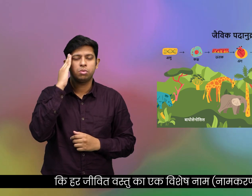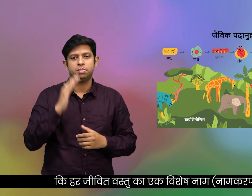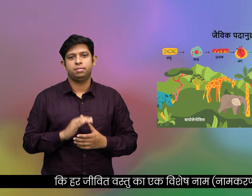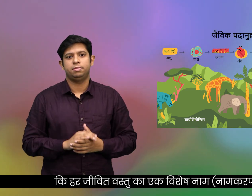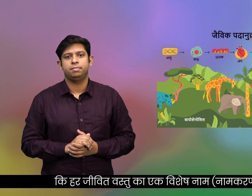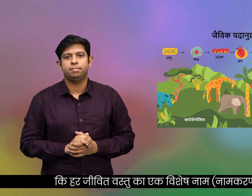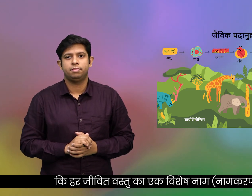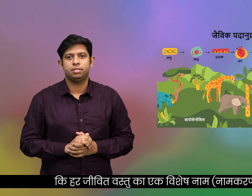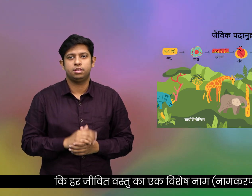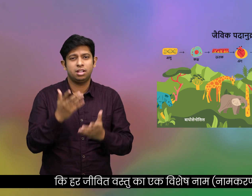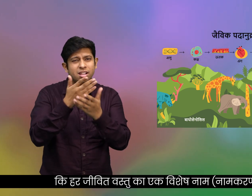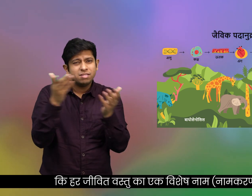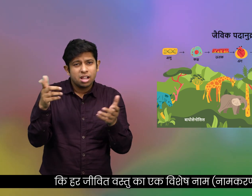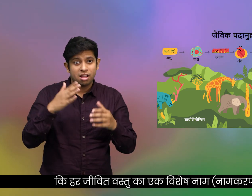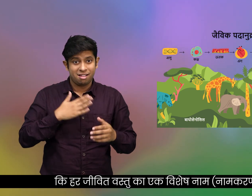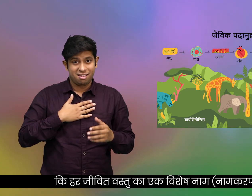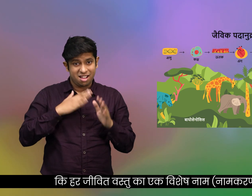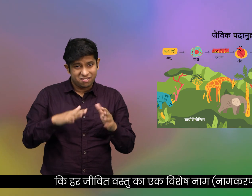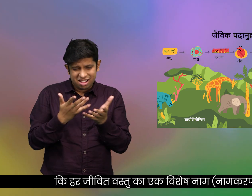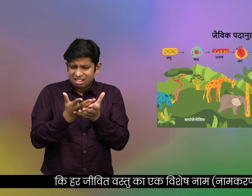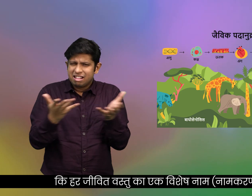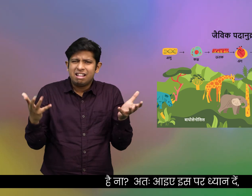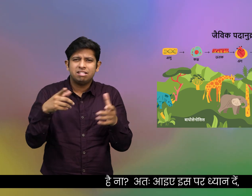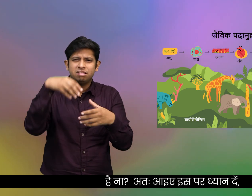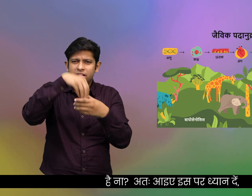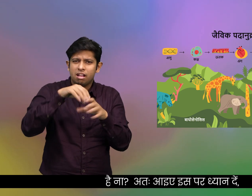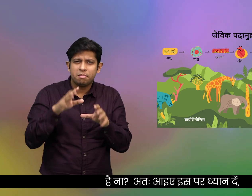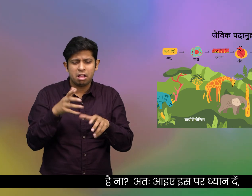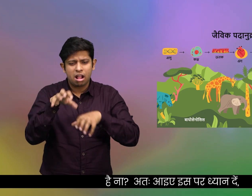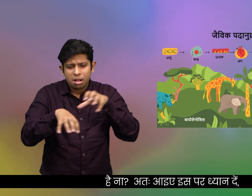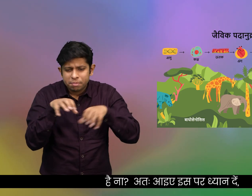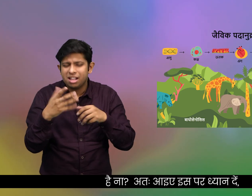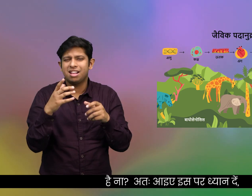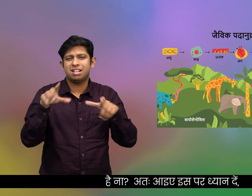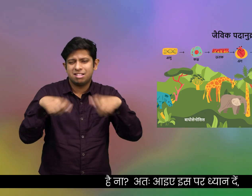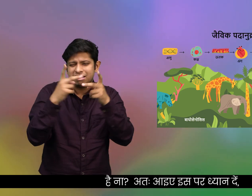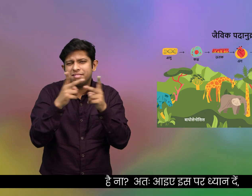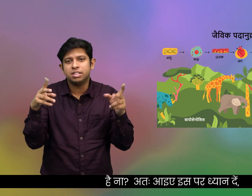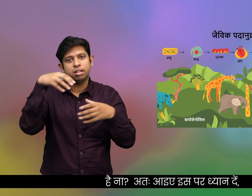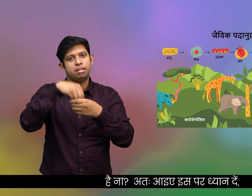वस्तु का एक विशेष नाम होता है ना? अतः आइए इस पर ध्यान